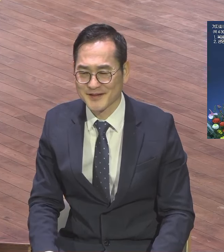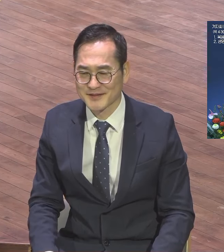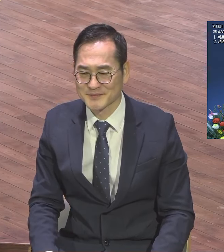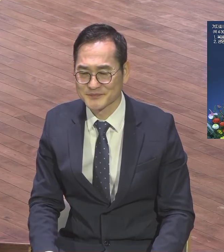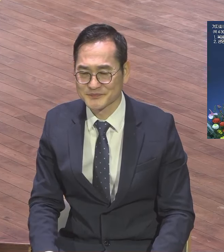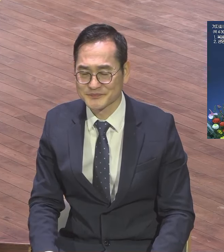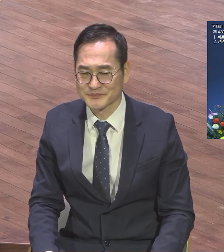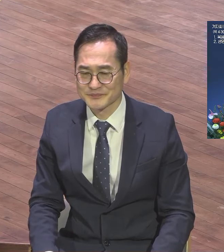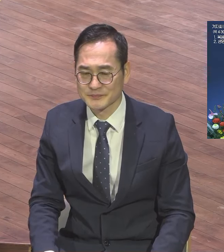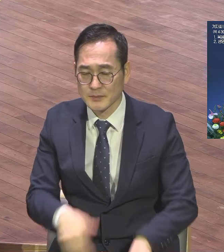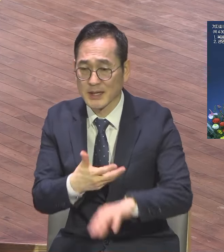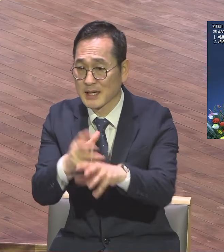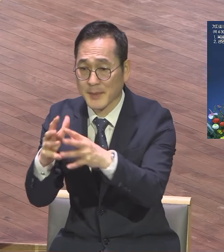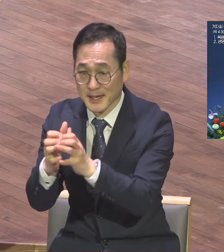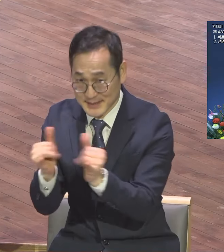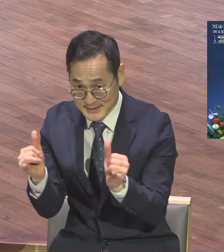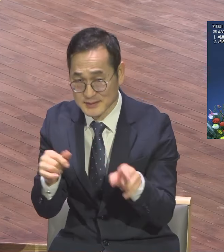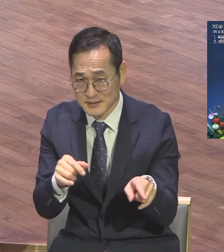뜰